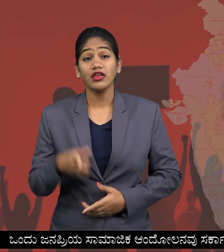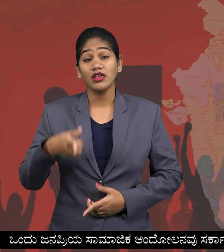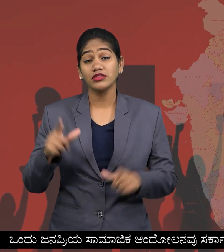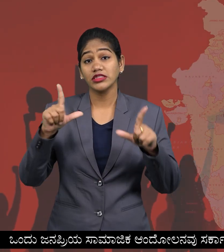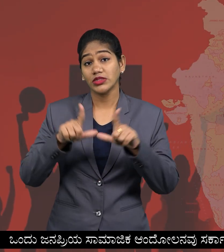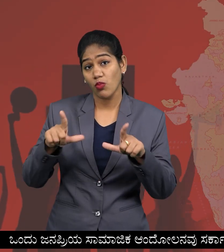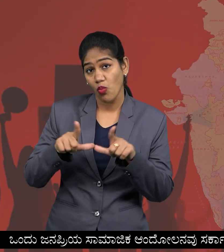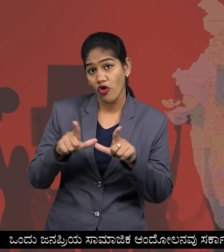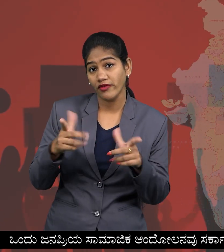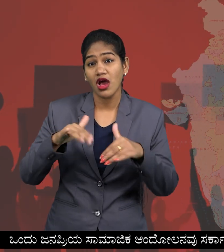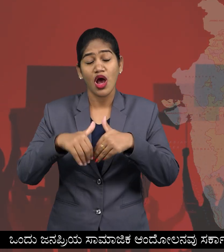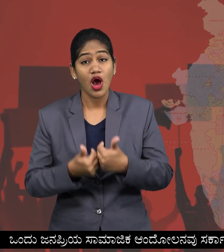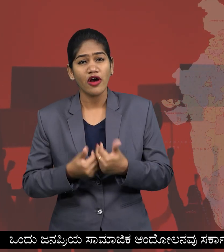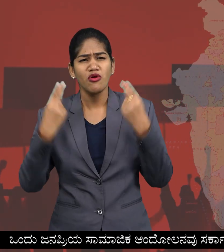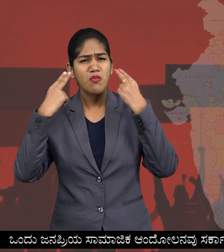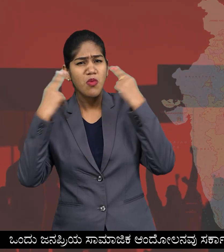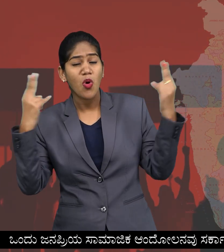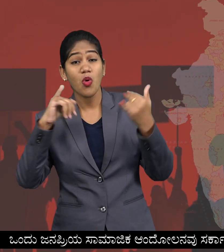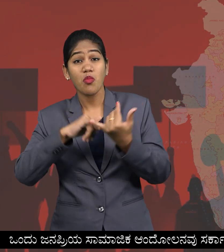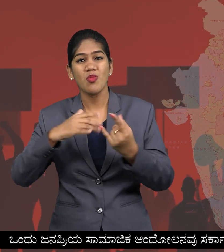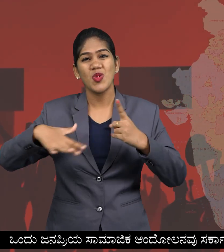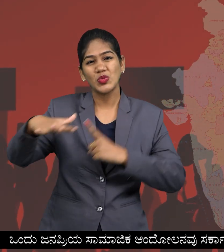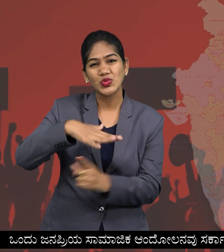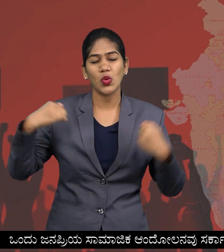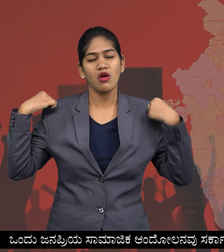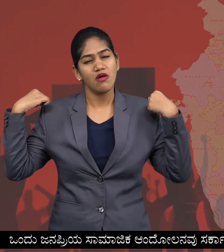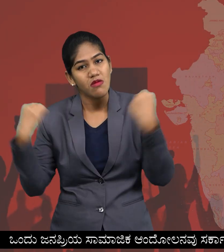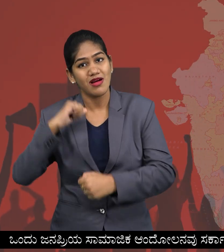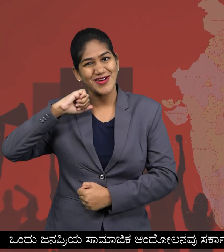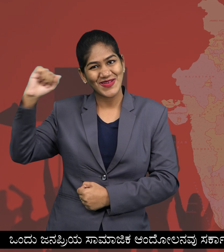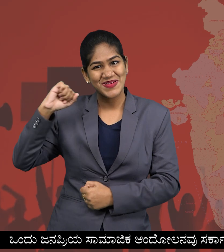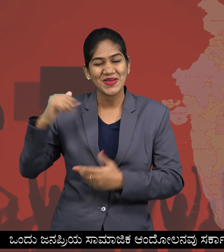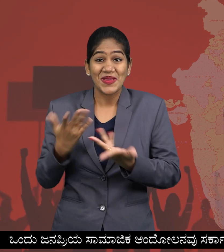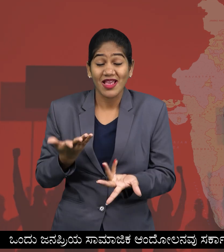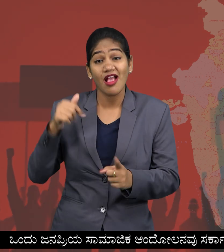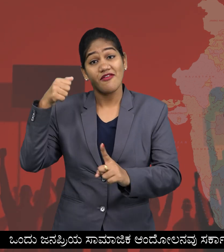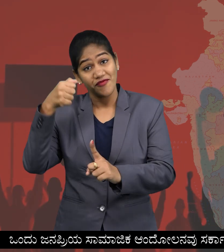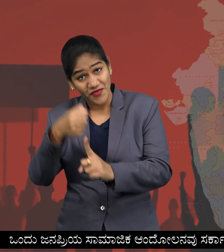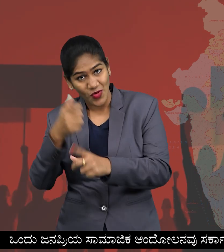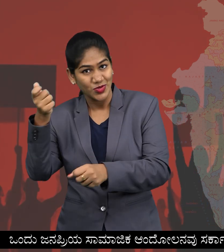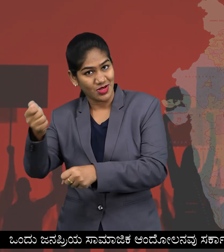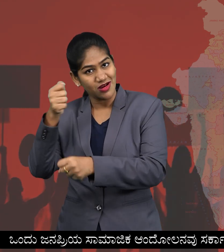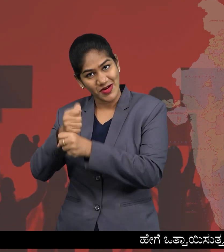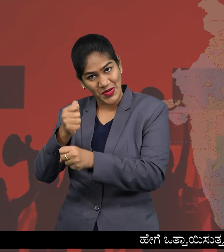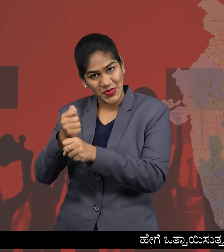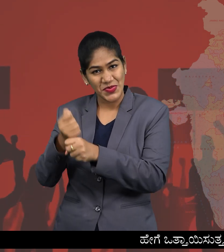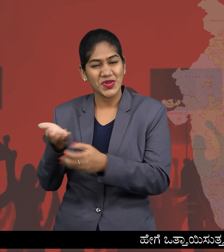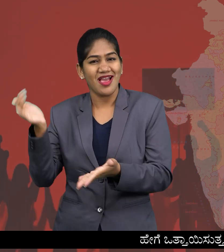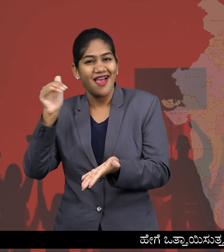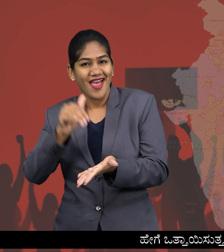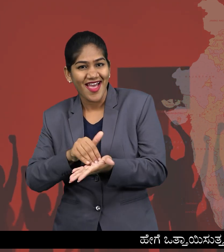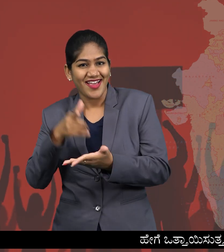ಒಂದು ಜನಪ್ರಿಯ ಸಾಮಾಜಿಕ ಆಂದೋಲನವು ಸರ್ಕಾರವನ್ನು ತಮ್ಮ ಅಧಿಕೃತ ನಿಲುವನ್ನು ಮರುಪರಿಶೀಲಿಸಿದಂತೆ